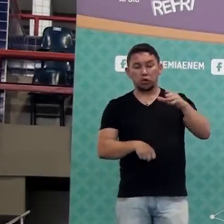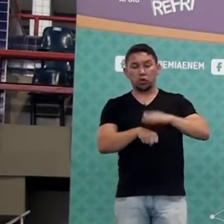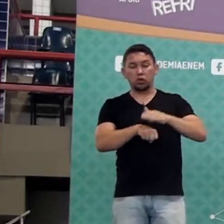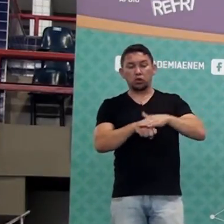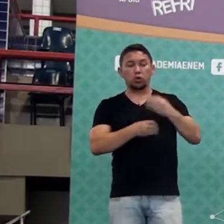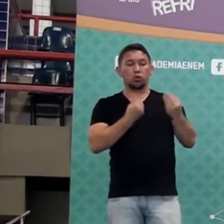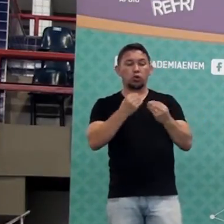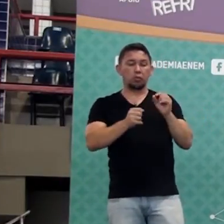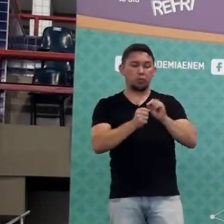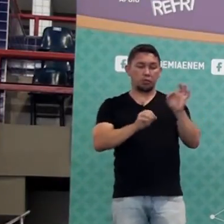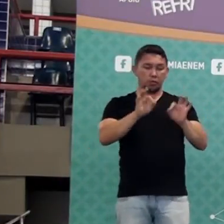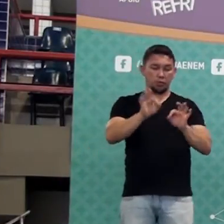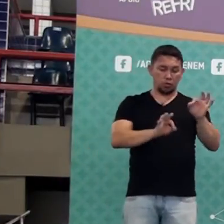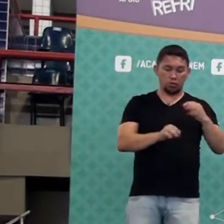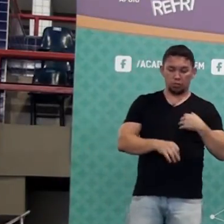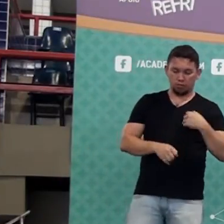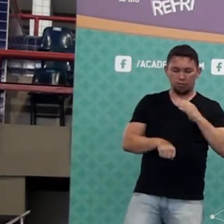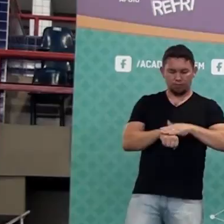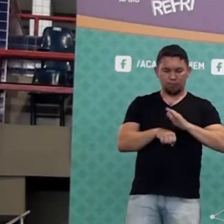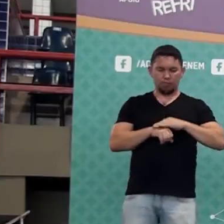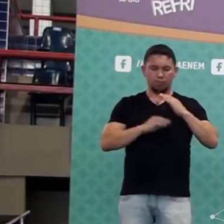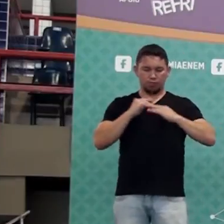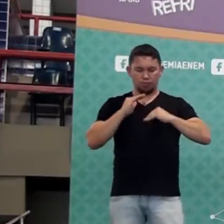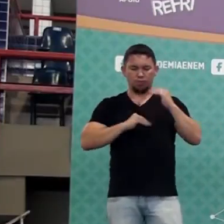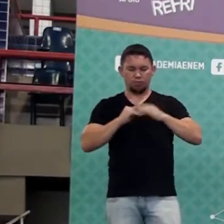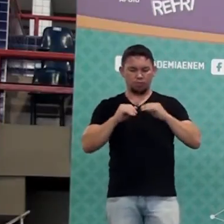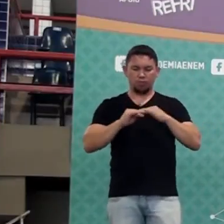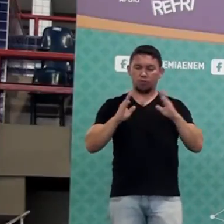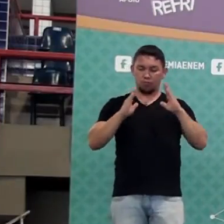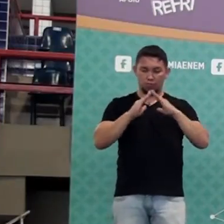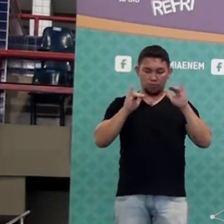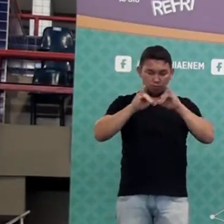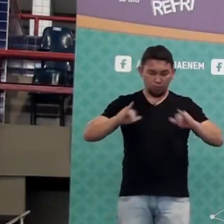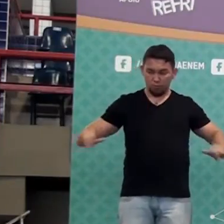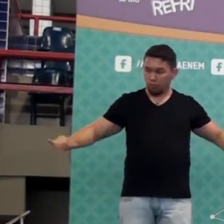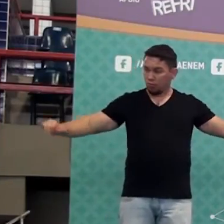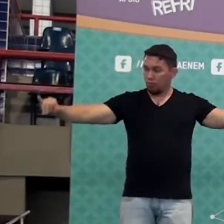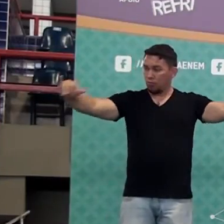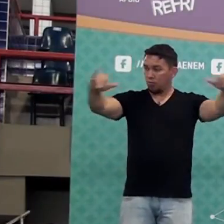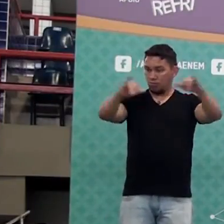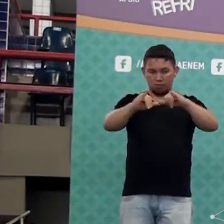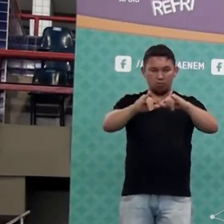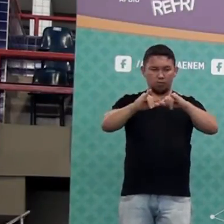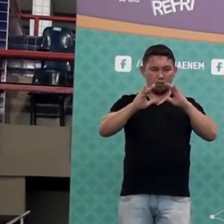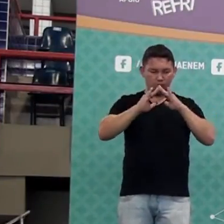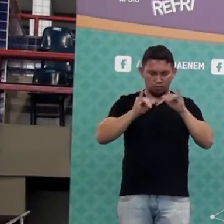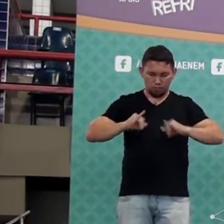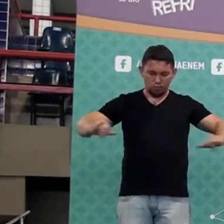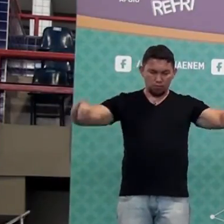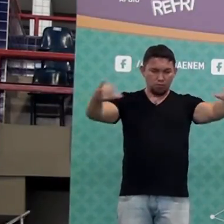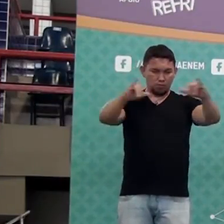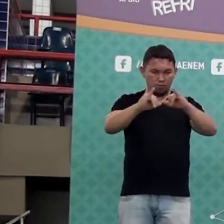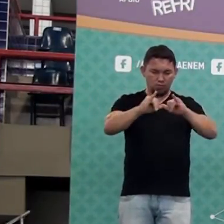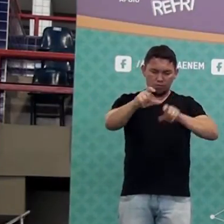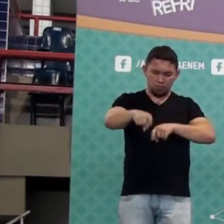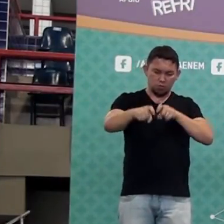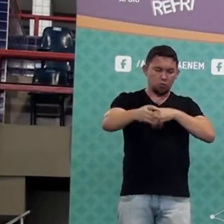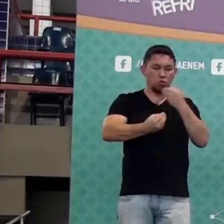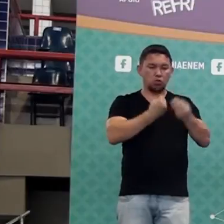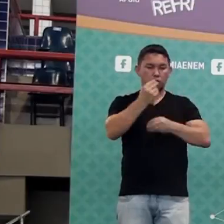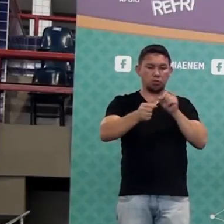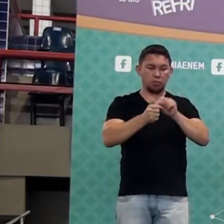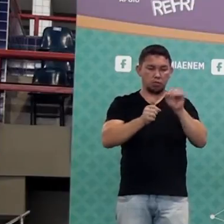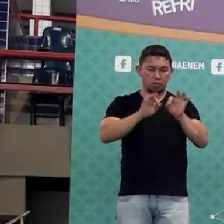é feito? O agricultor, né, ou grande, né, que no caso eles são grandes agricultores da cana-de-açúcar, o que é que eles